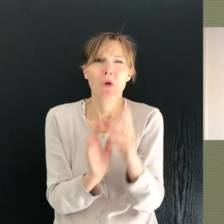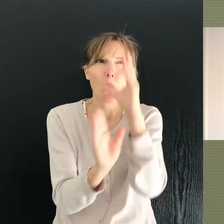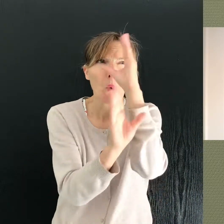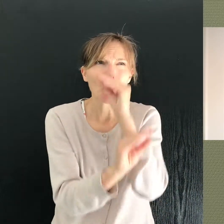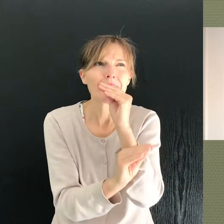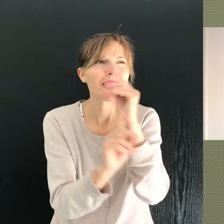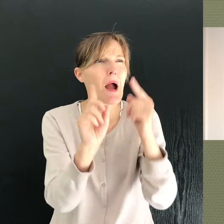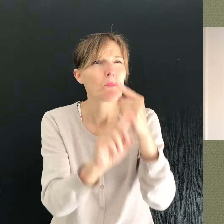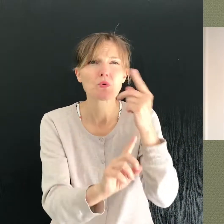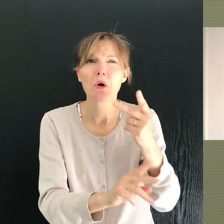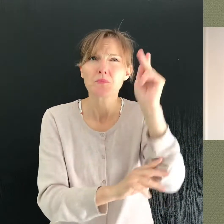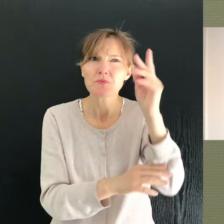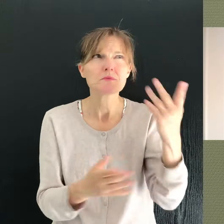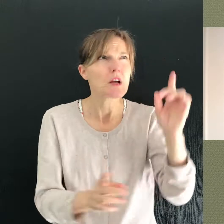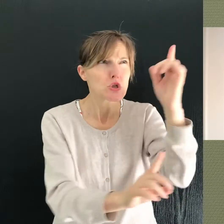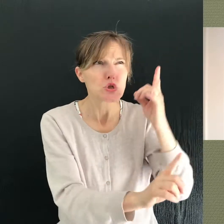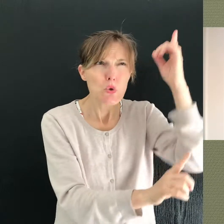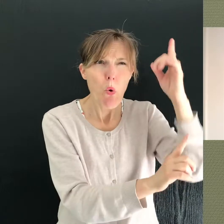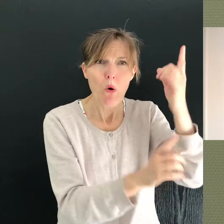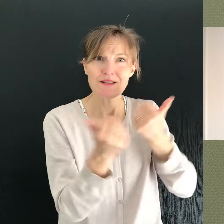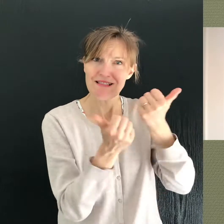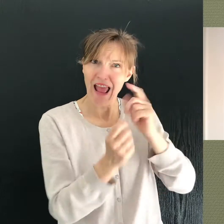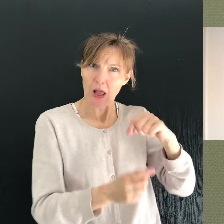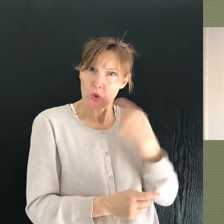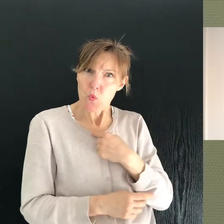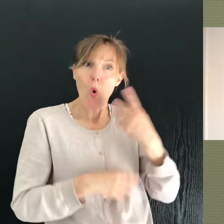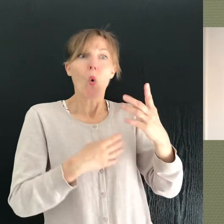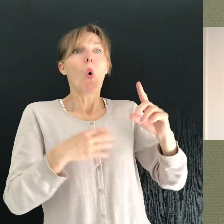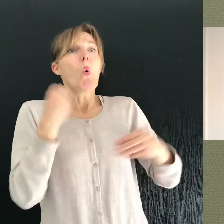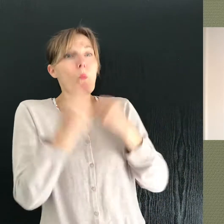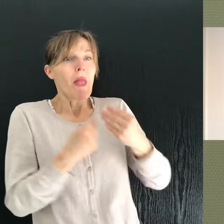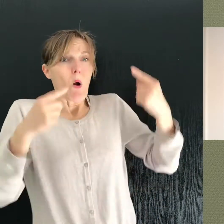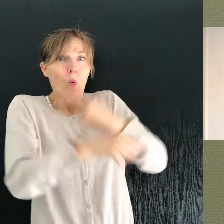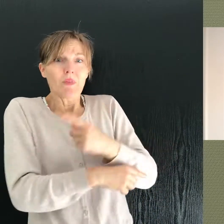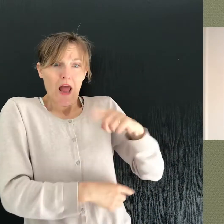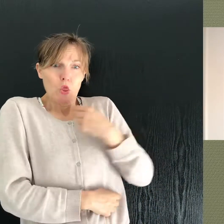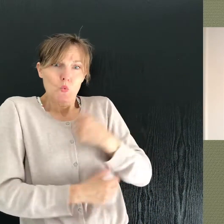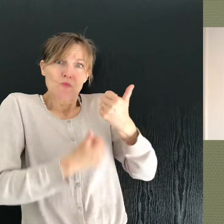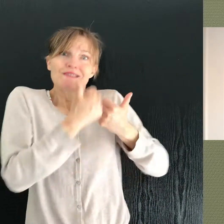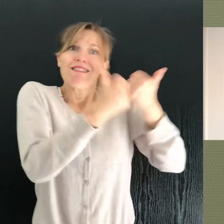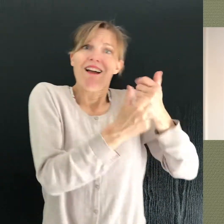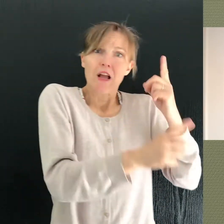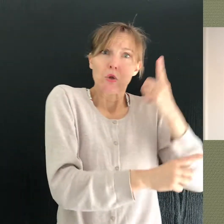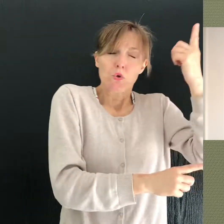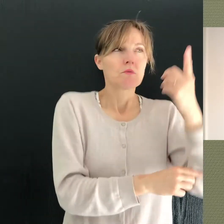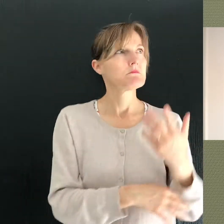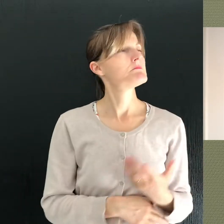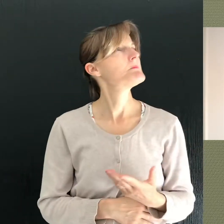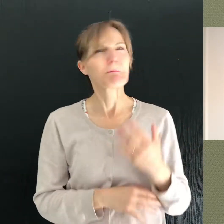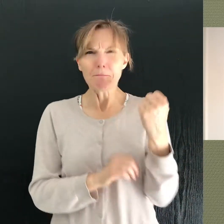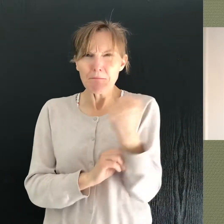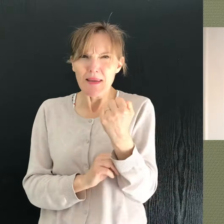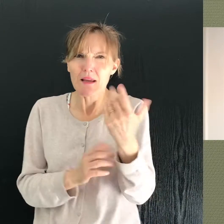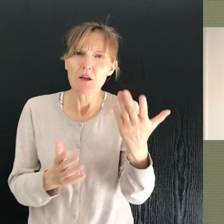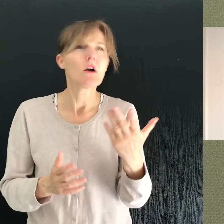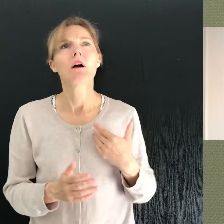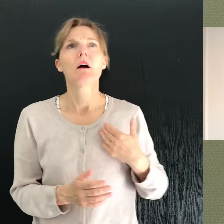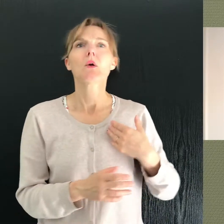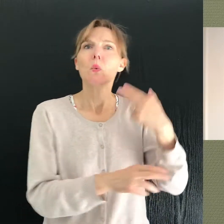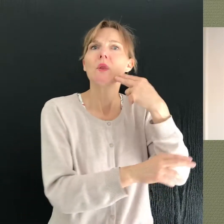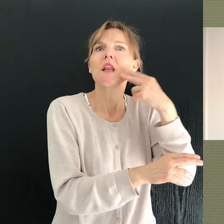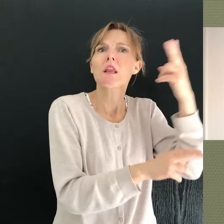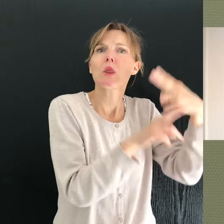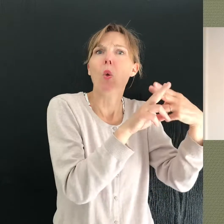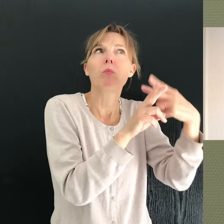l'essentiel. Dieu est-il à notre service ou sommes-nous ses serviteurs? Et le plus fort, c'est que nous nous servions de son nom,